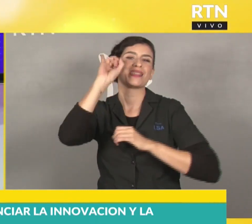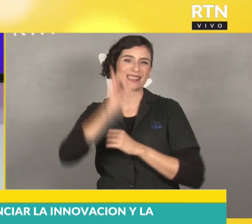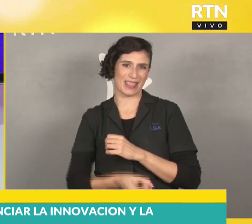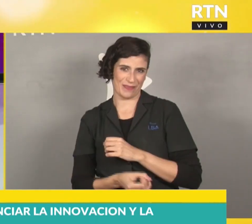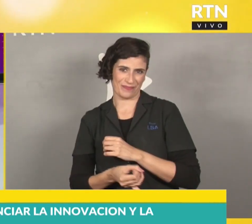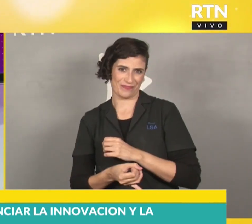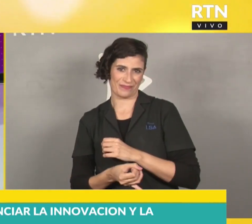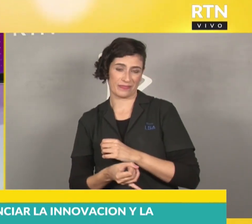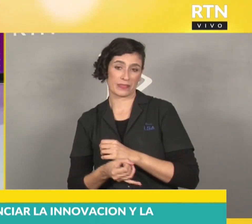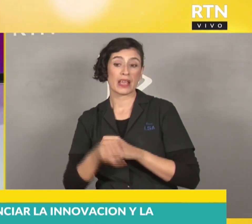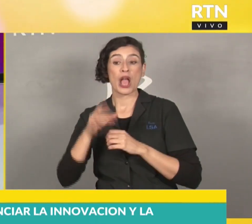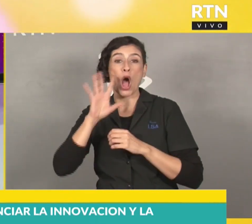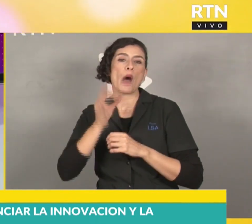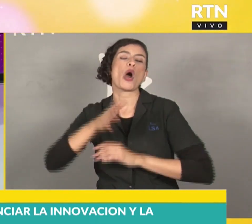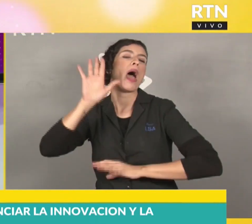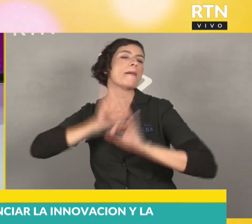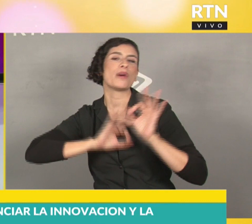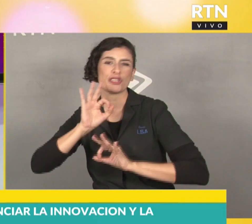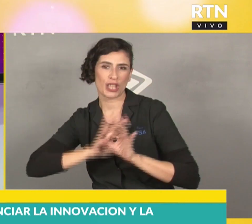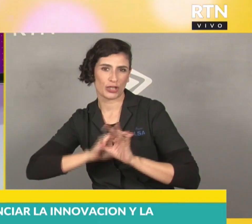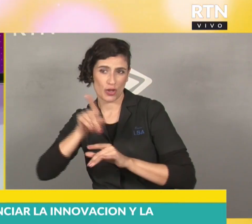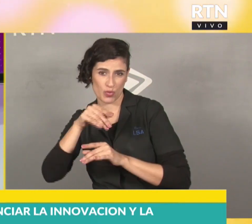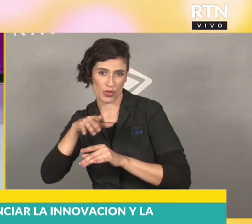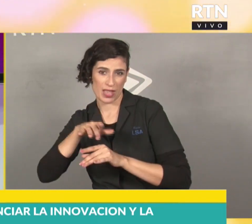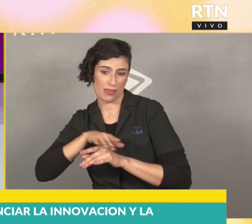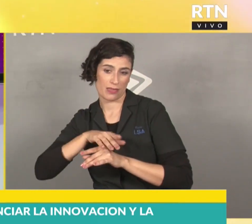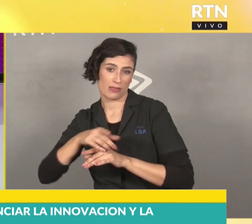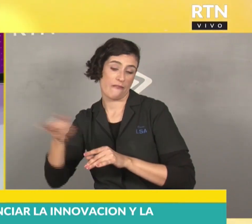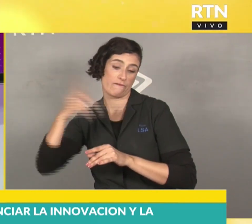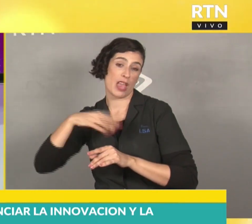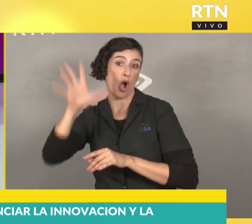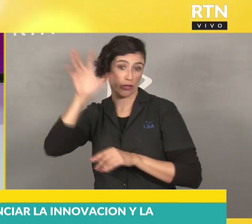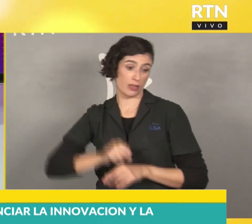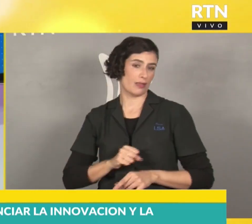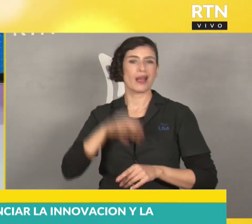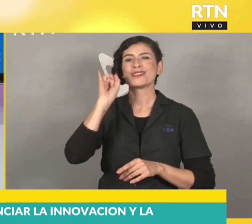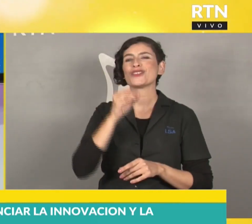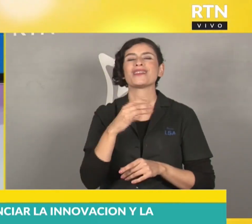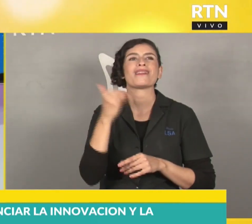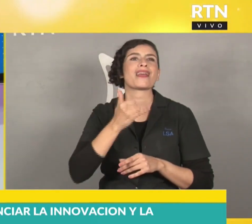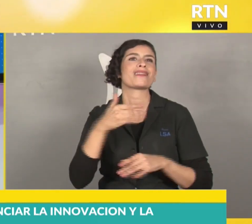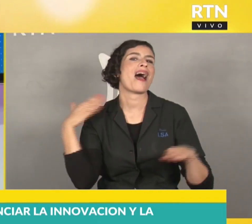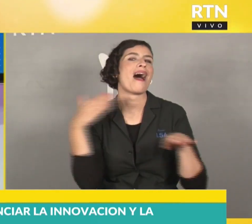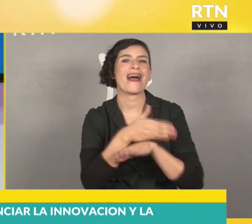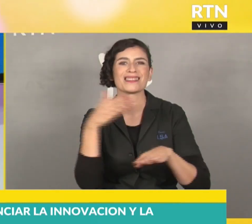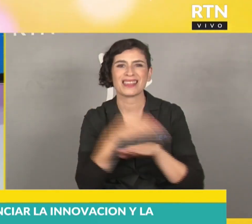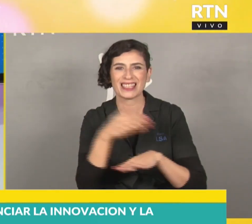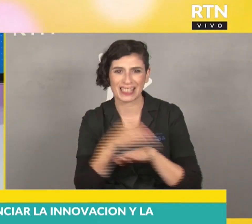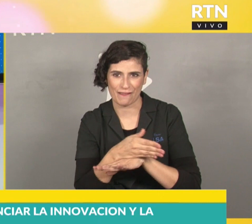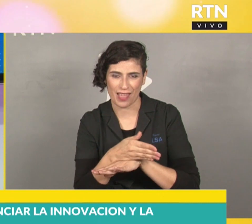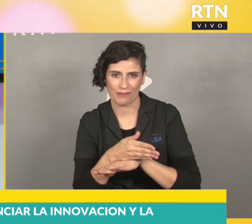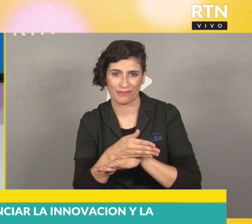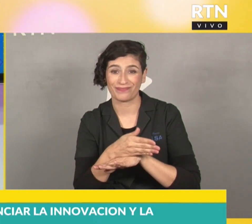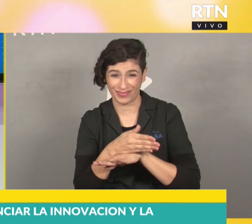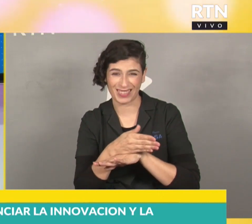del modelo de TI. Bien. Ahí se eleva esa información al CFI, que es quien va a analizar el sujeto de crédito en sí,